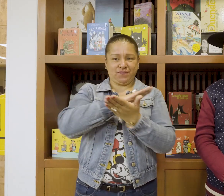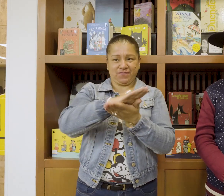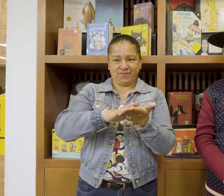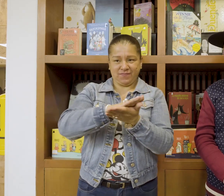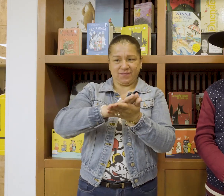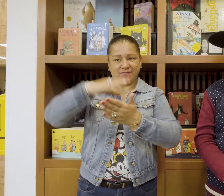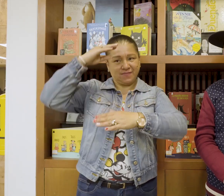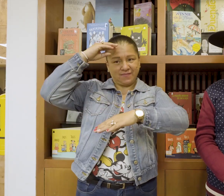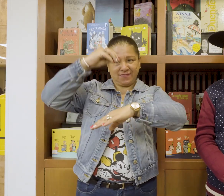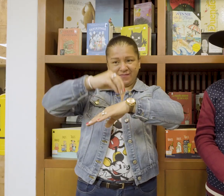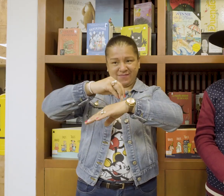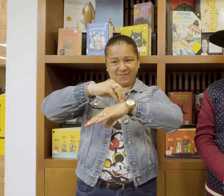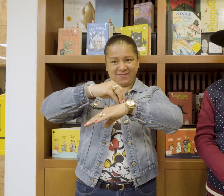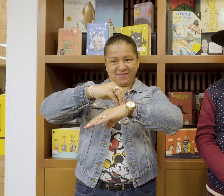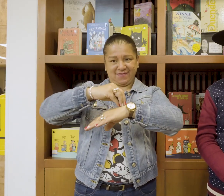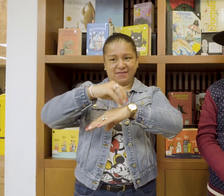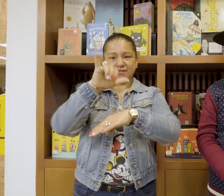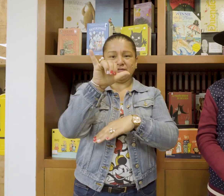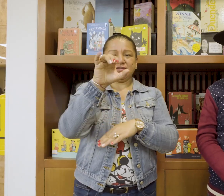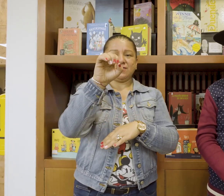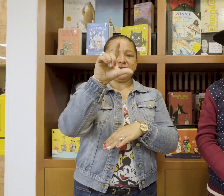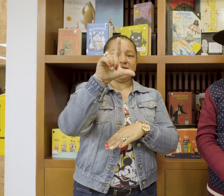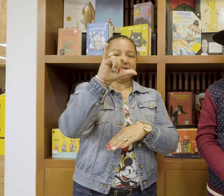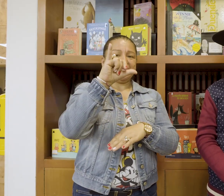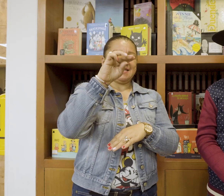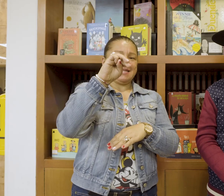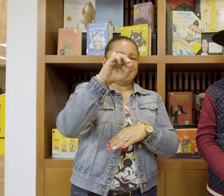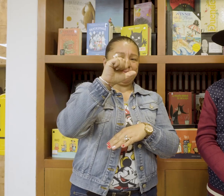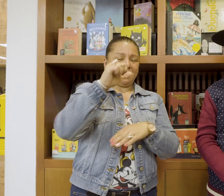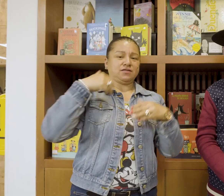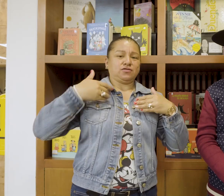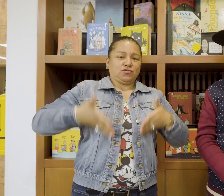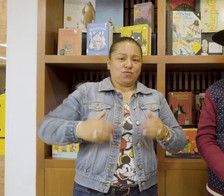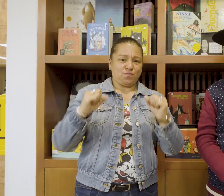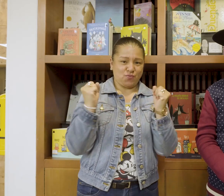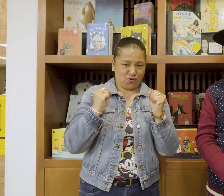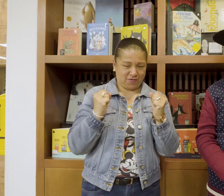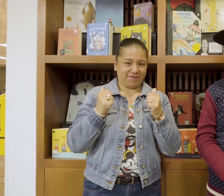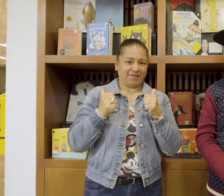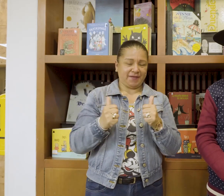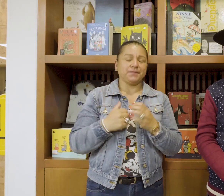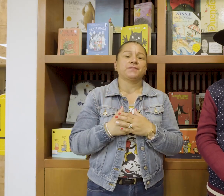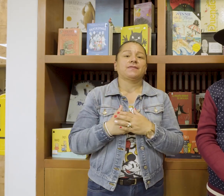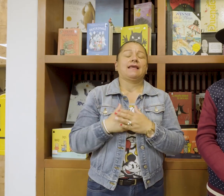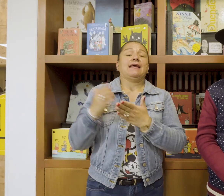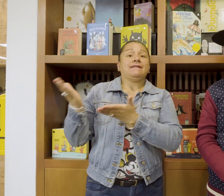es la seña que me identifica. Soy Yolima y nací en la ciudad de Bogotá. He venido a